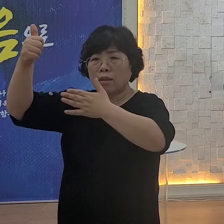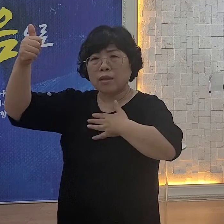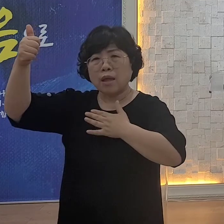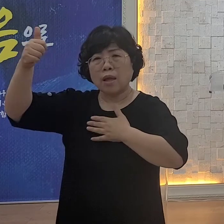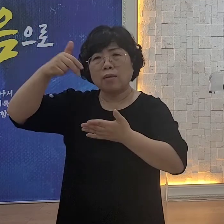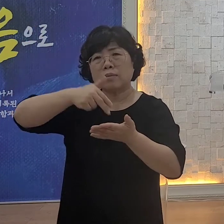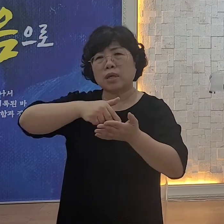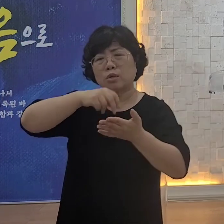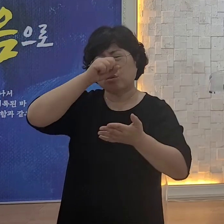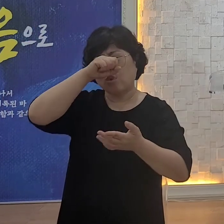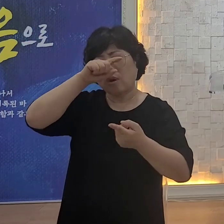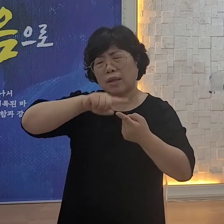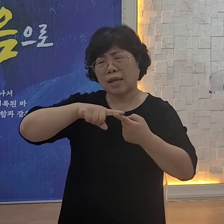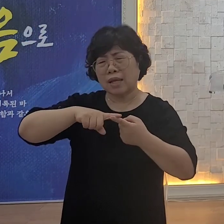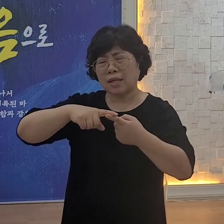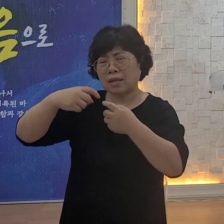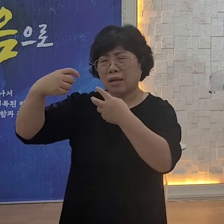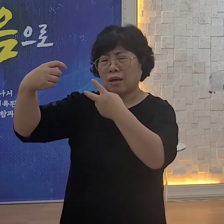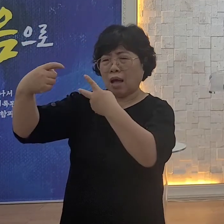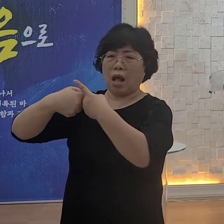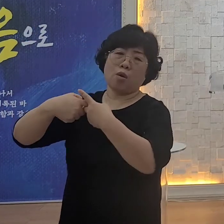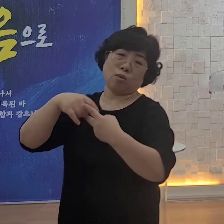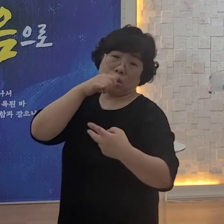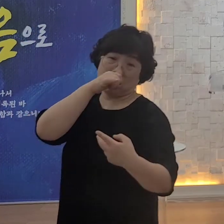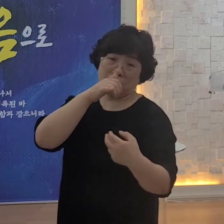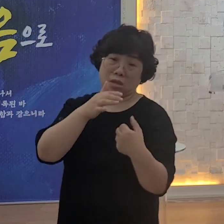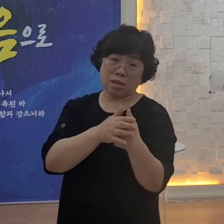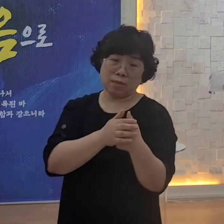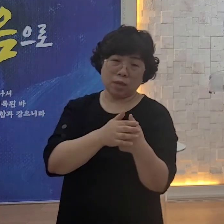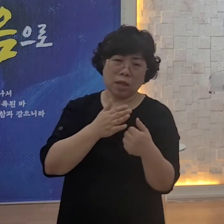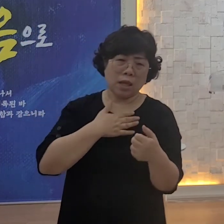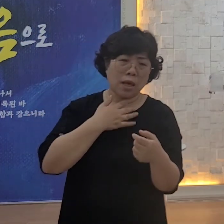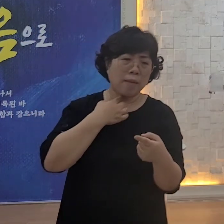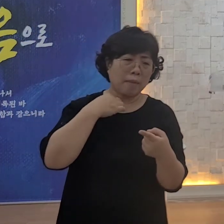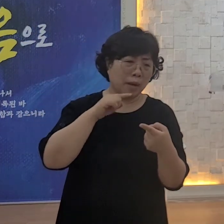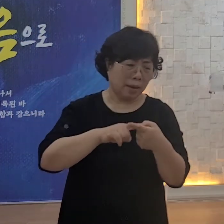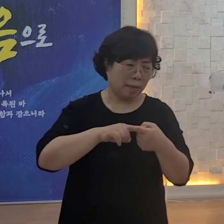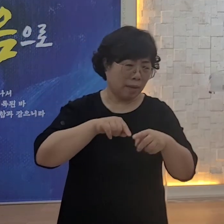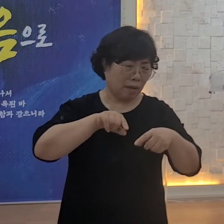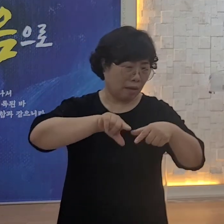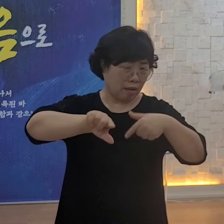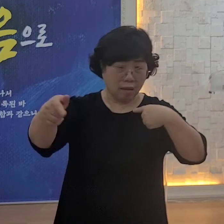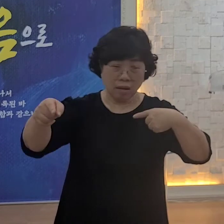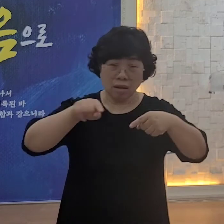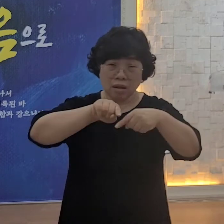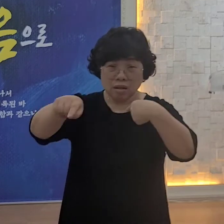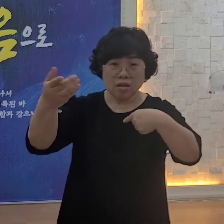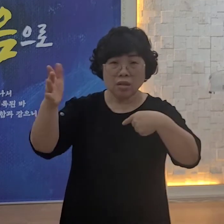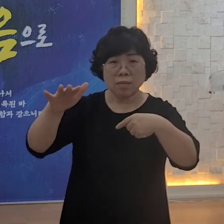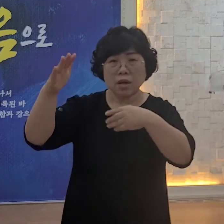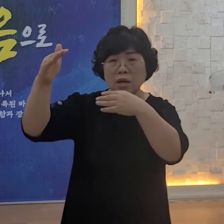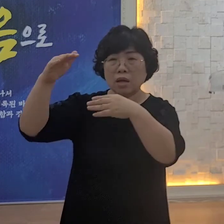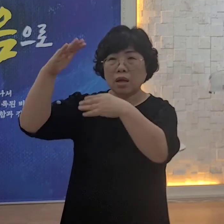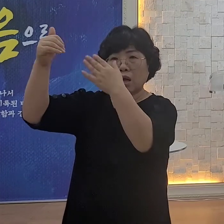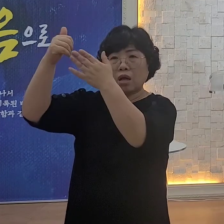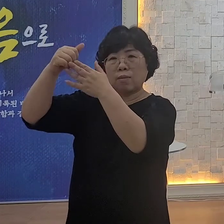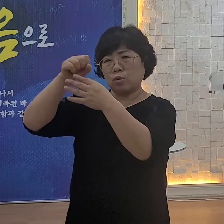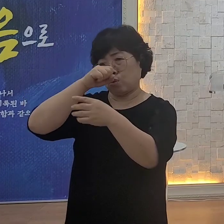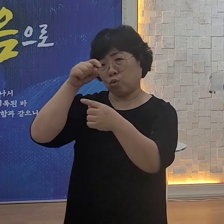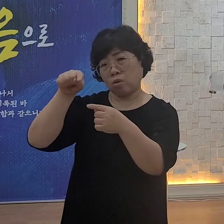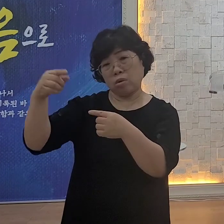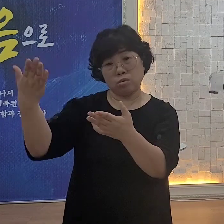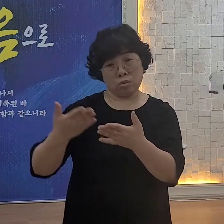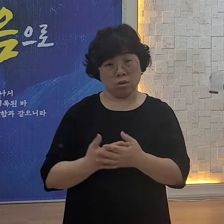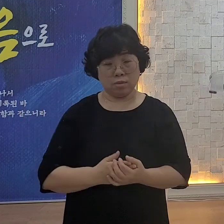좋은지를 이미 알고 계시기 때문에 우리에게 가장 좋은 것을 주셨다는 것을 바울은 깨닫게 된 것이 오늘 말씀을